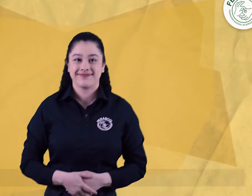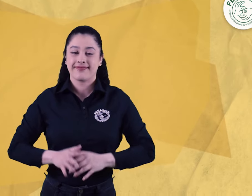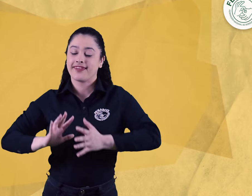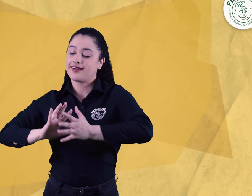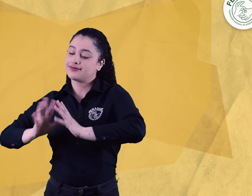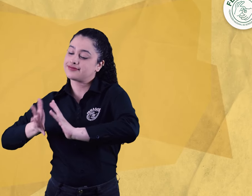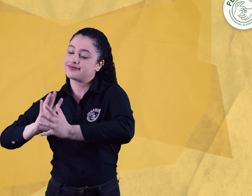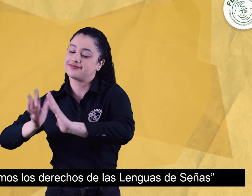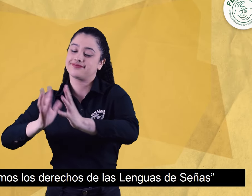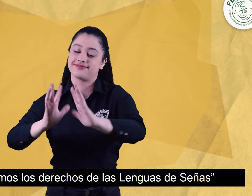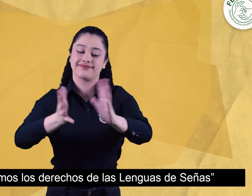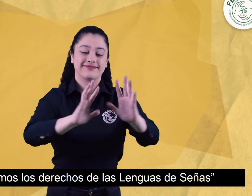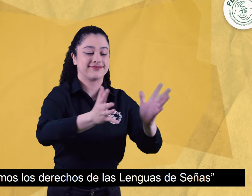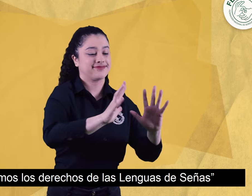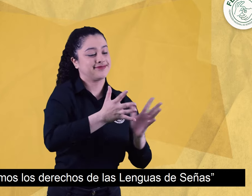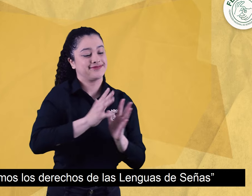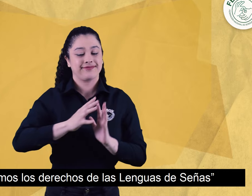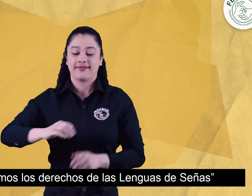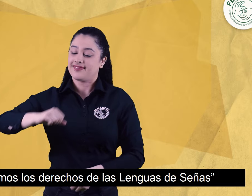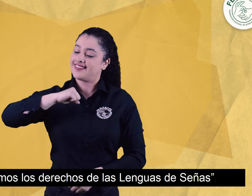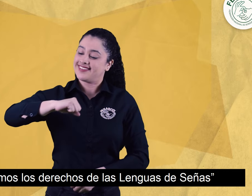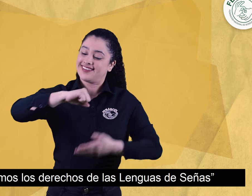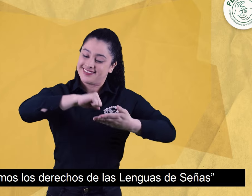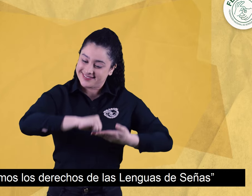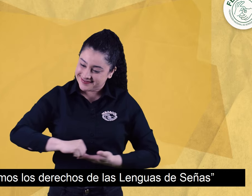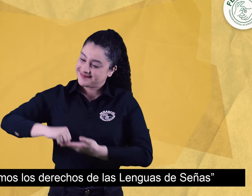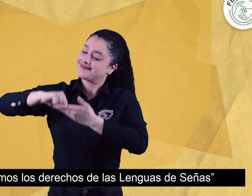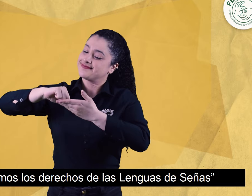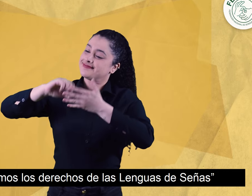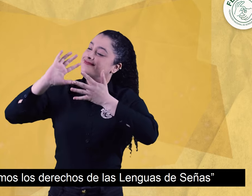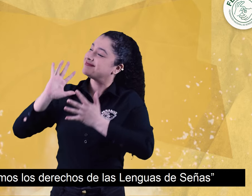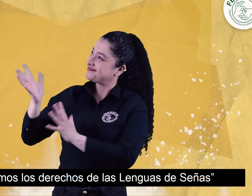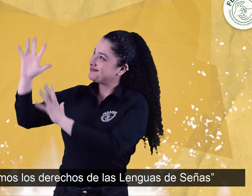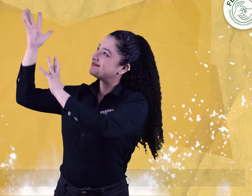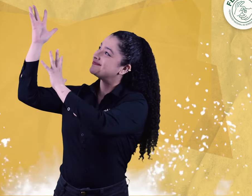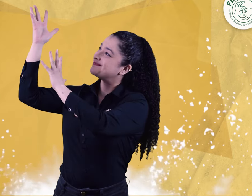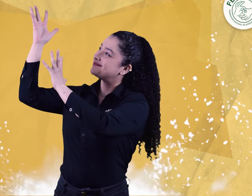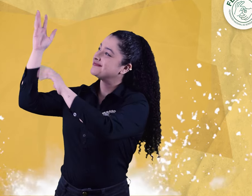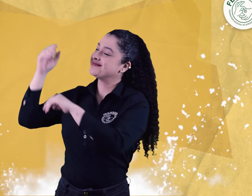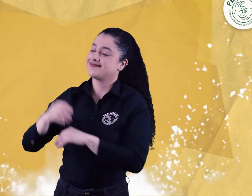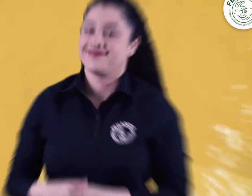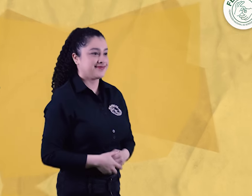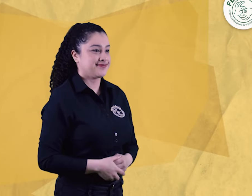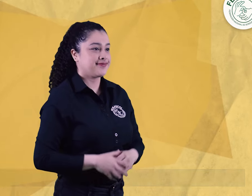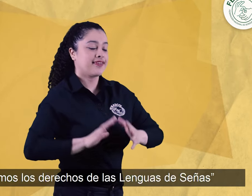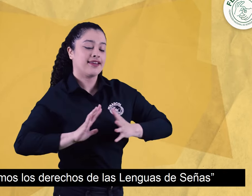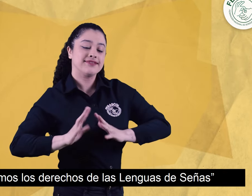señas realc demos los derechos de las lenguas de señas realc